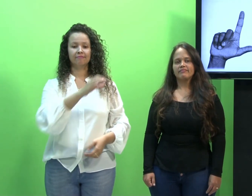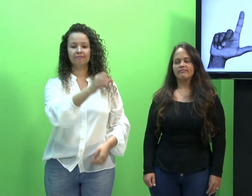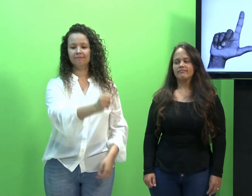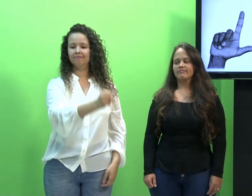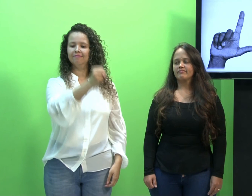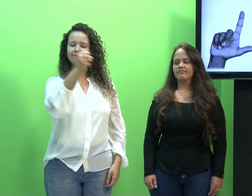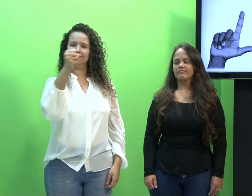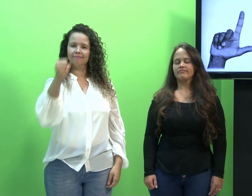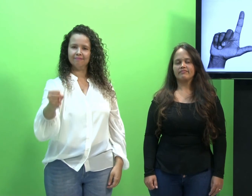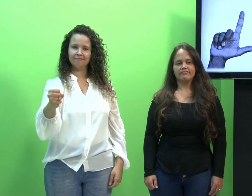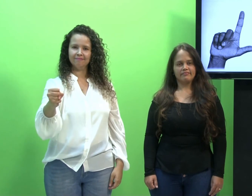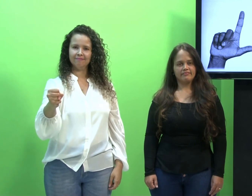colocar,